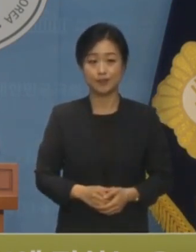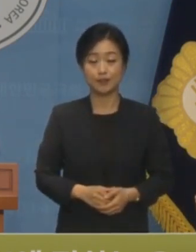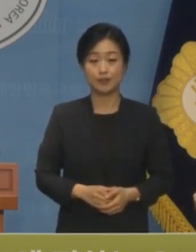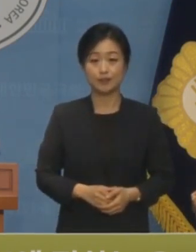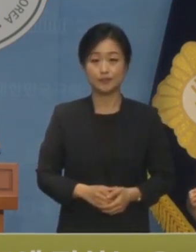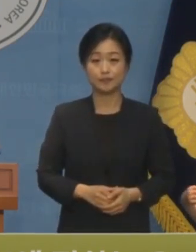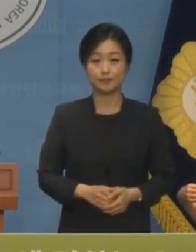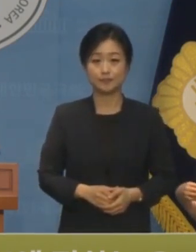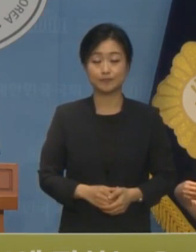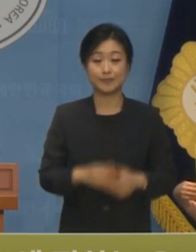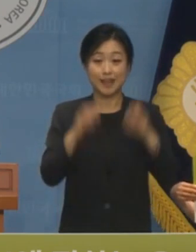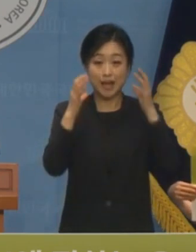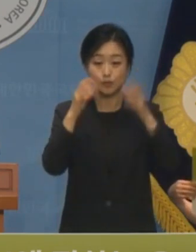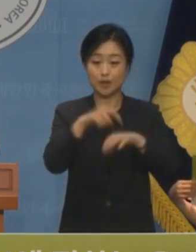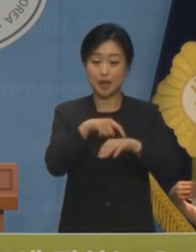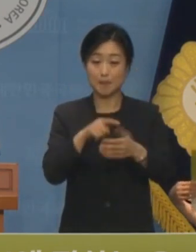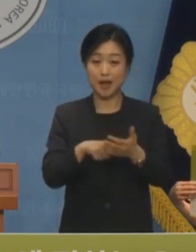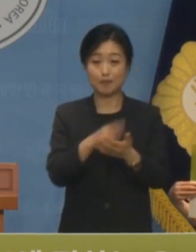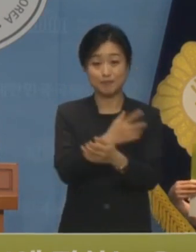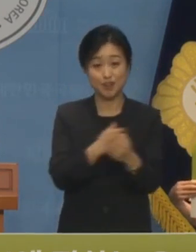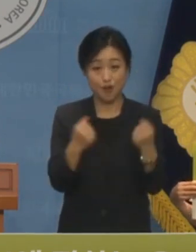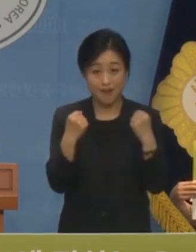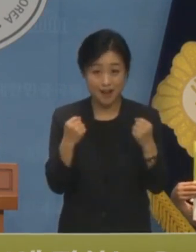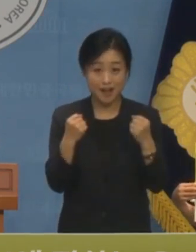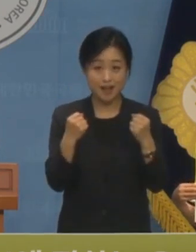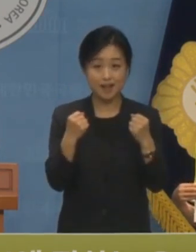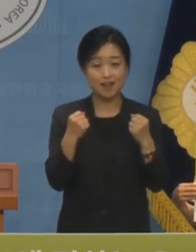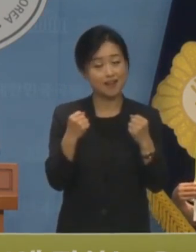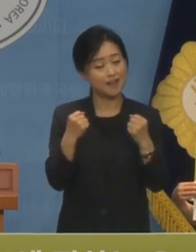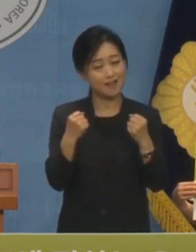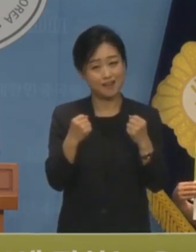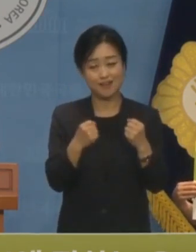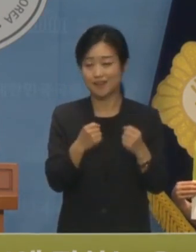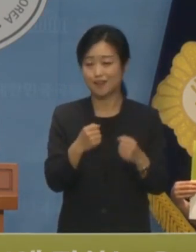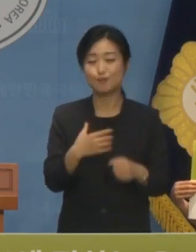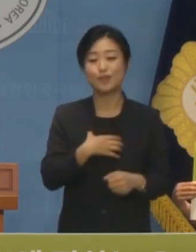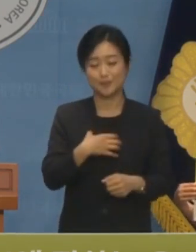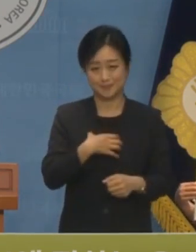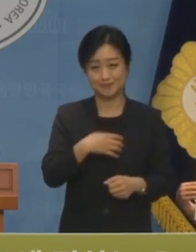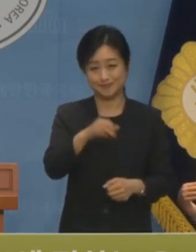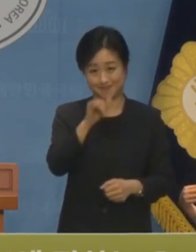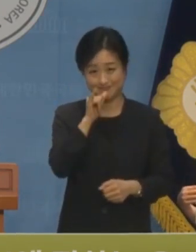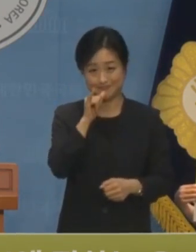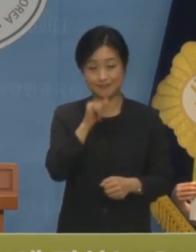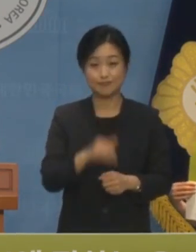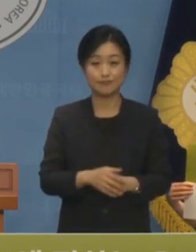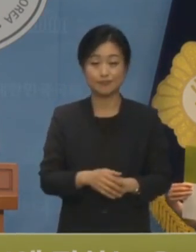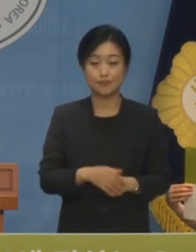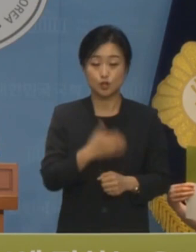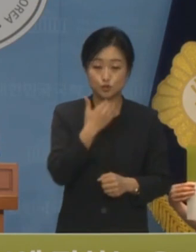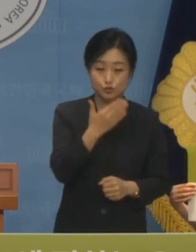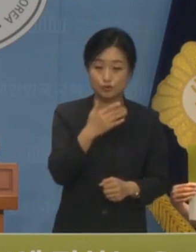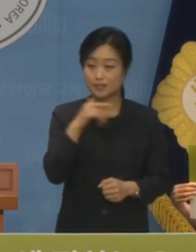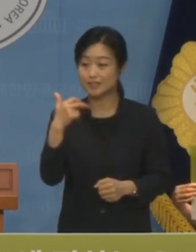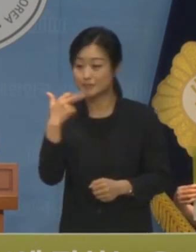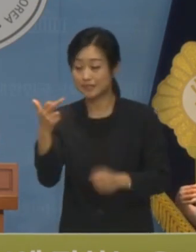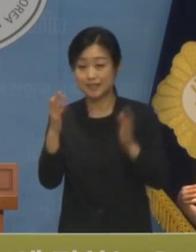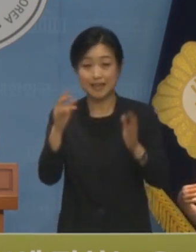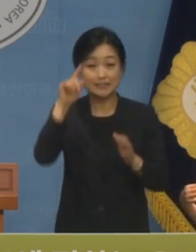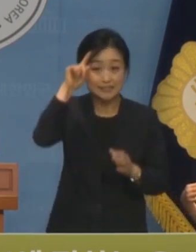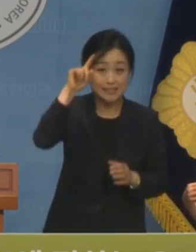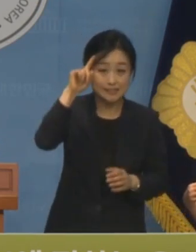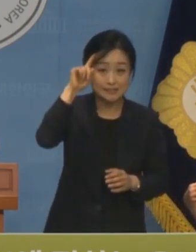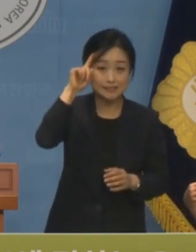뿐만 아니라 아동의 마음 건강에도 적신호가 들어왔습니다. 9에서 17세 아동 기준